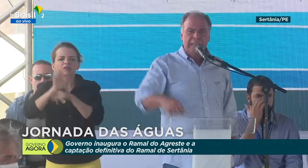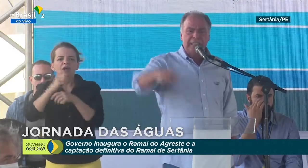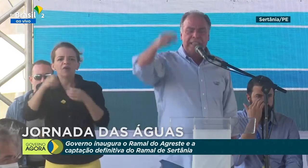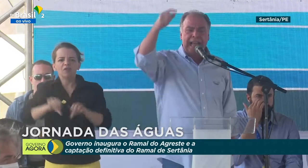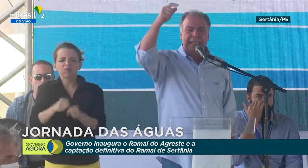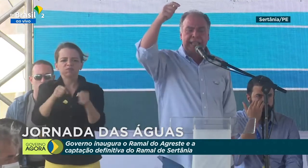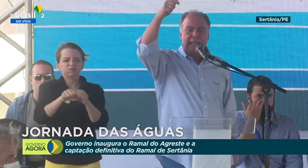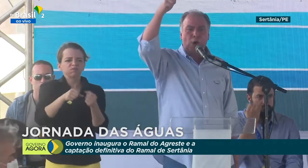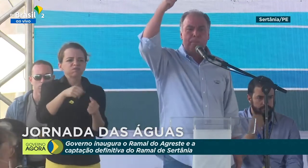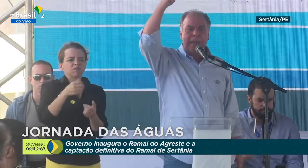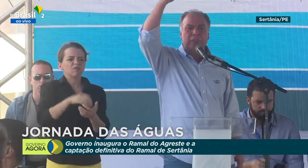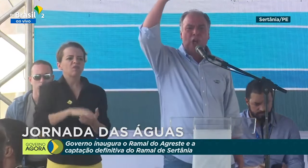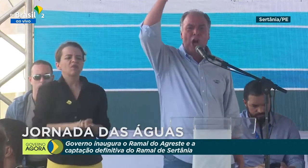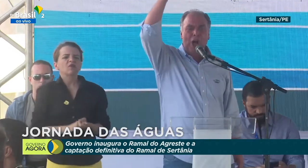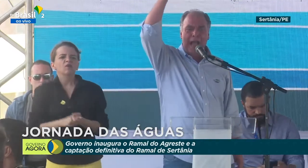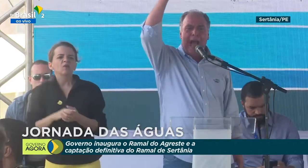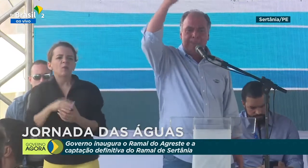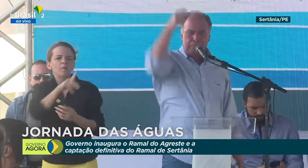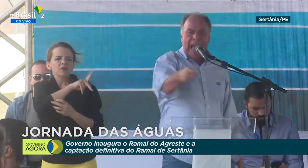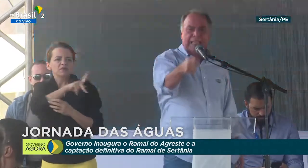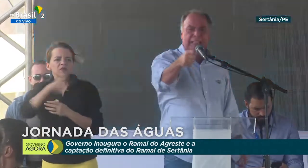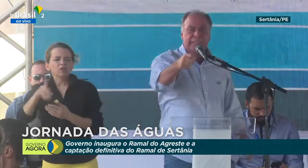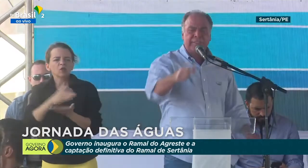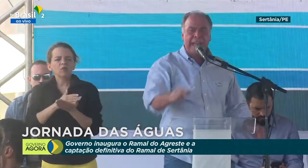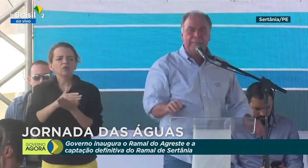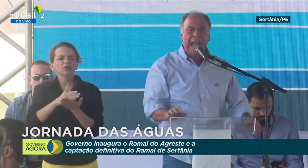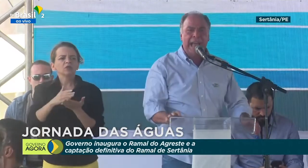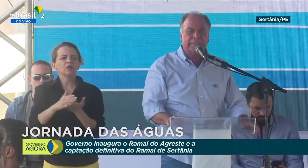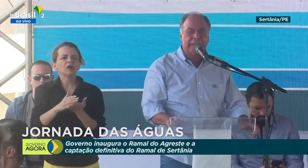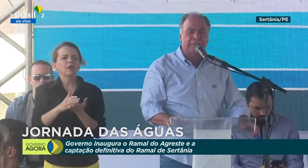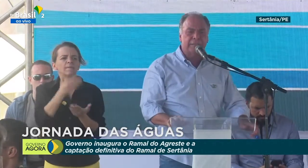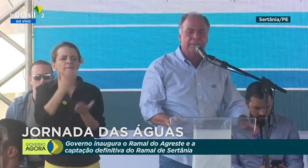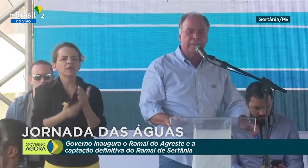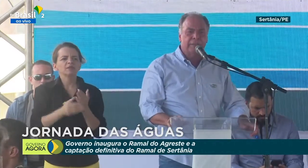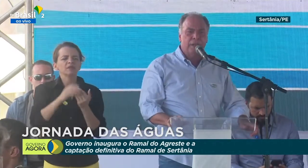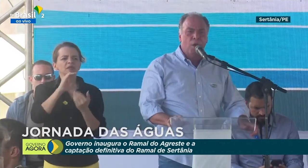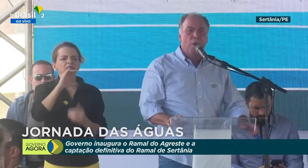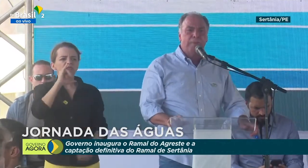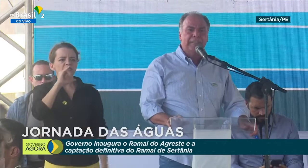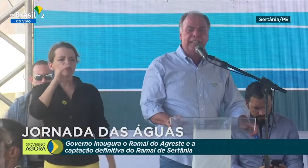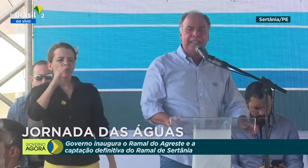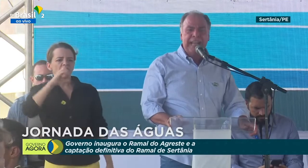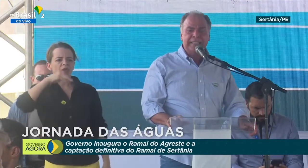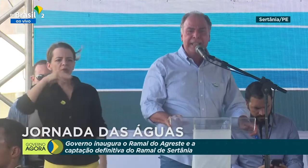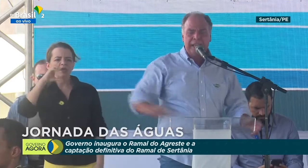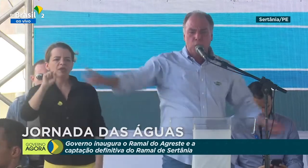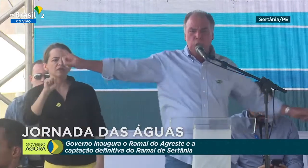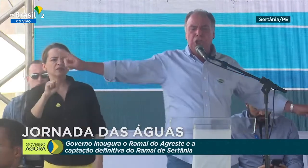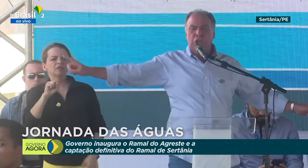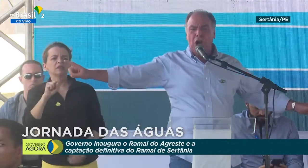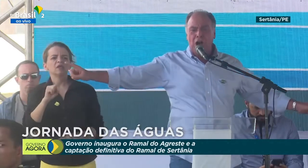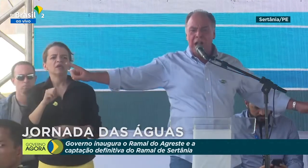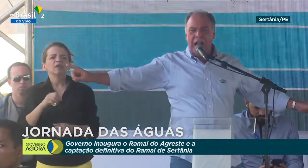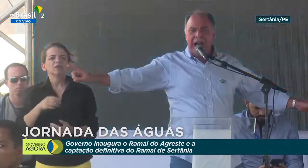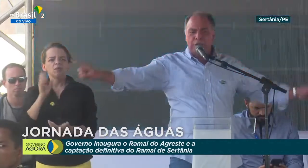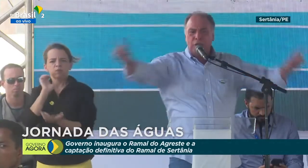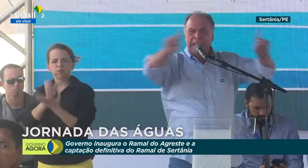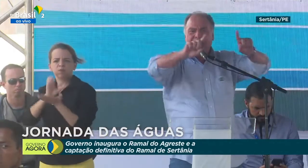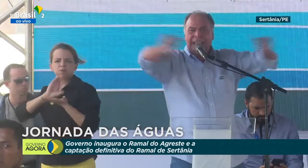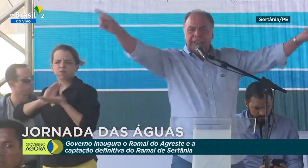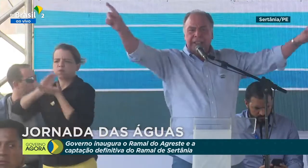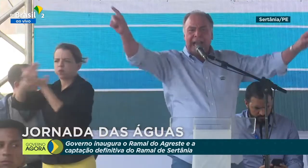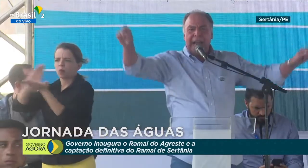O presidente que compensou a perda de ICMS, o presidente que custeou